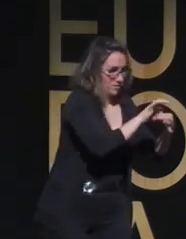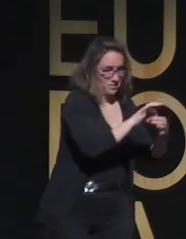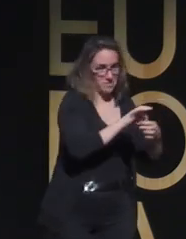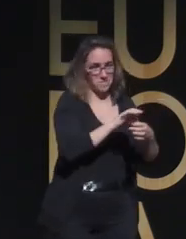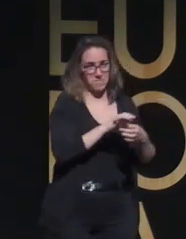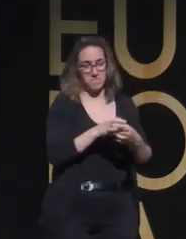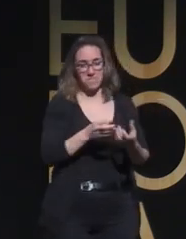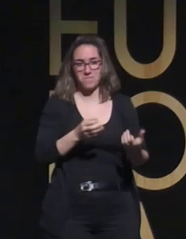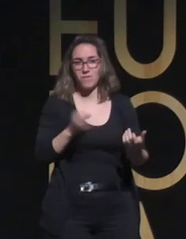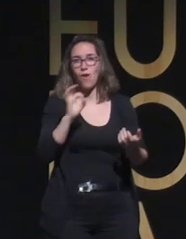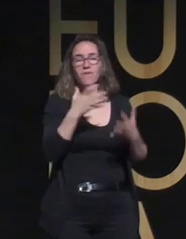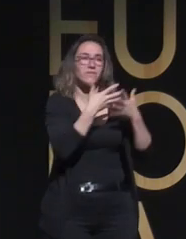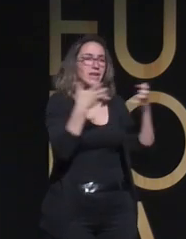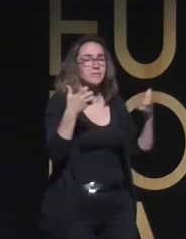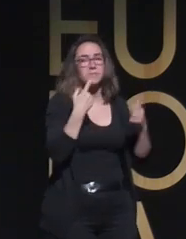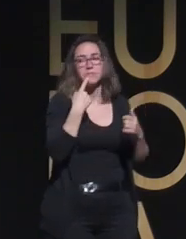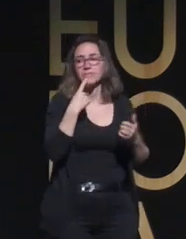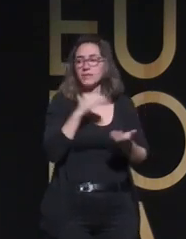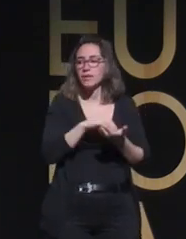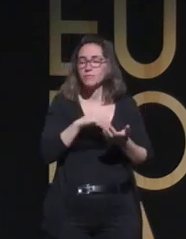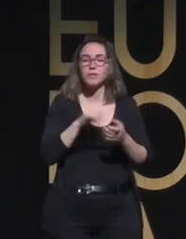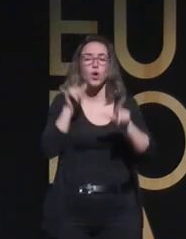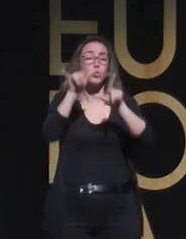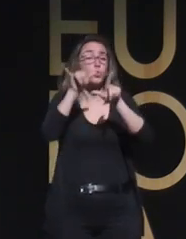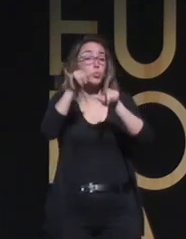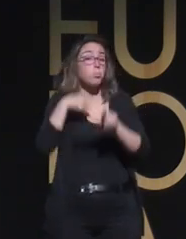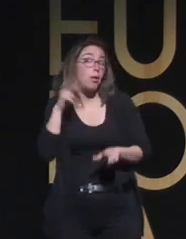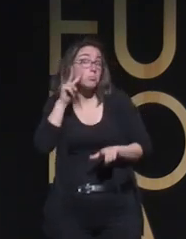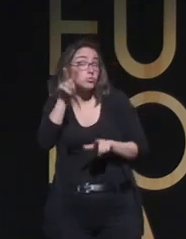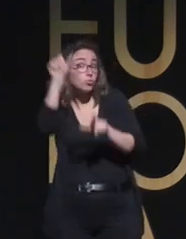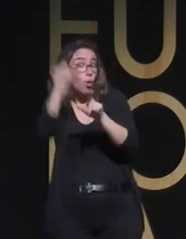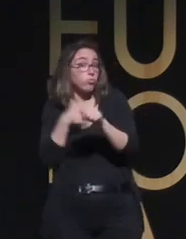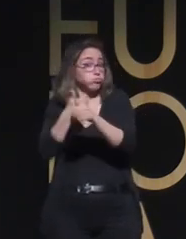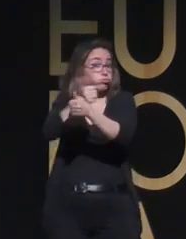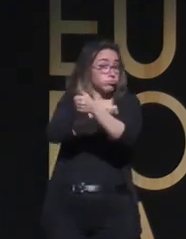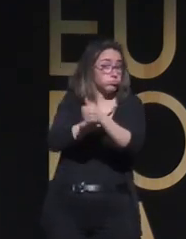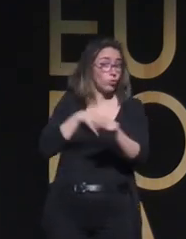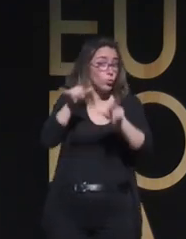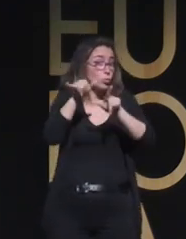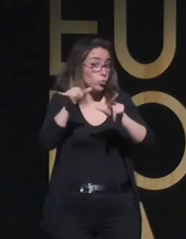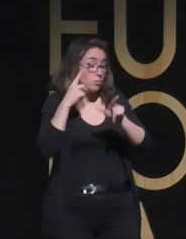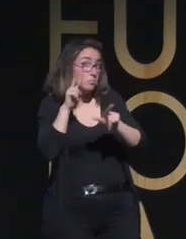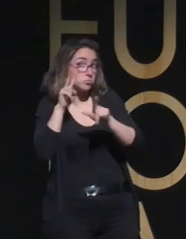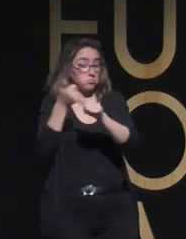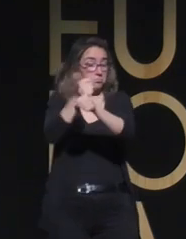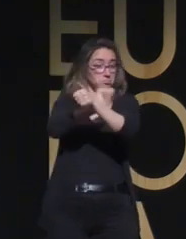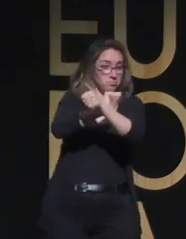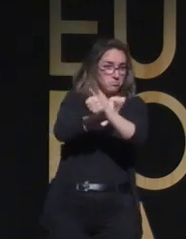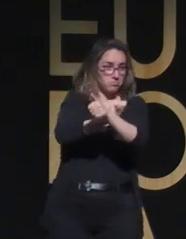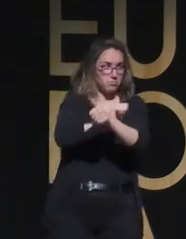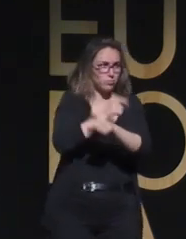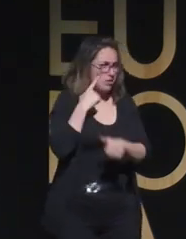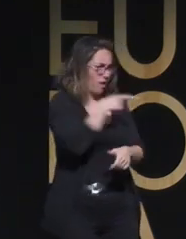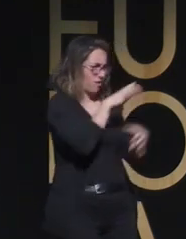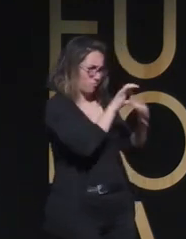¿Eh? O la frase que te suelta nada, ¿eso en qué vídeo de YouTube lo has visto? No, dice, ¿eso lo has visto en algún vídeo de YouTube, no? Porque eso no eres tú,